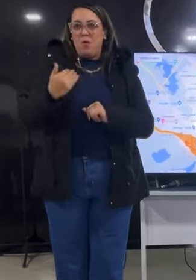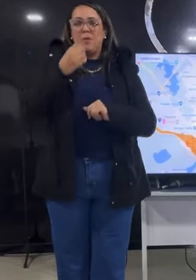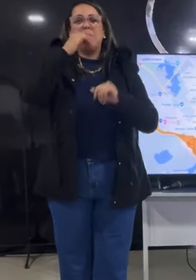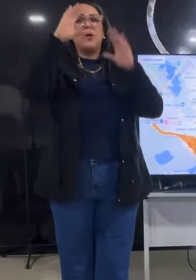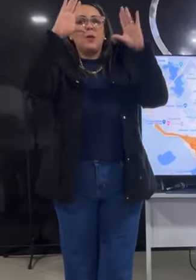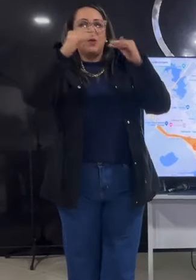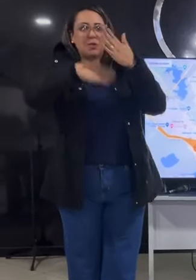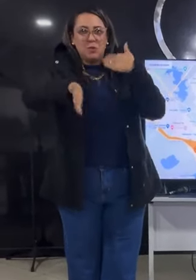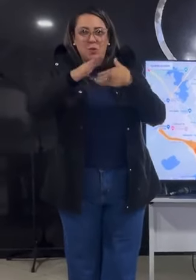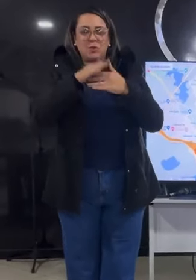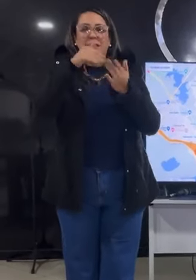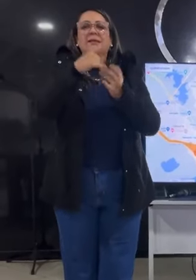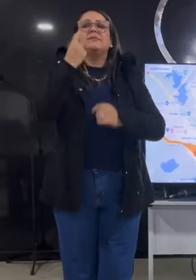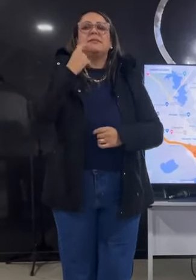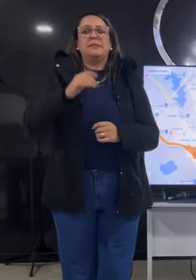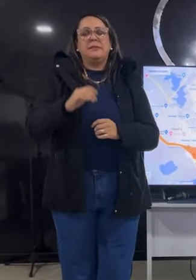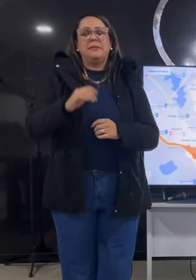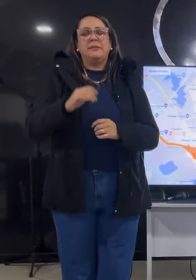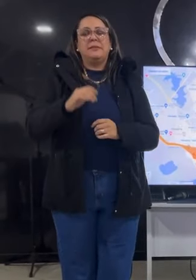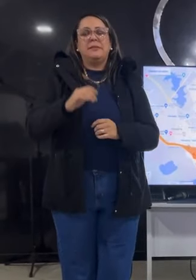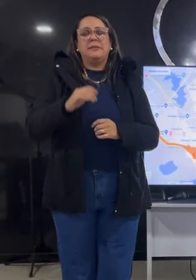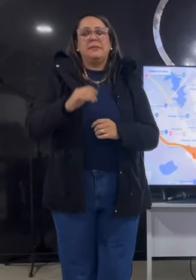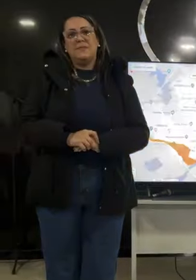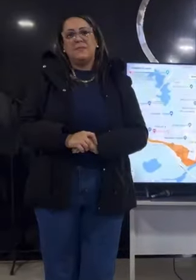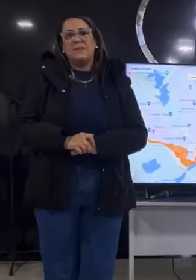boa noite a todos até sexta